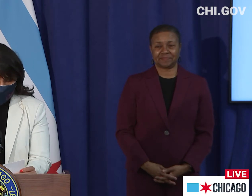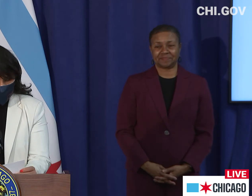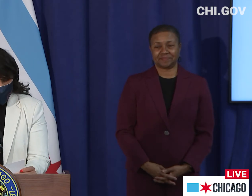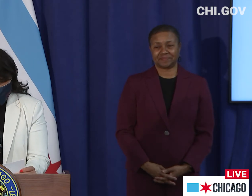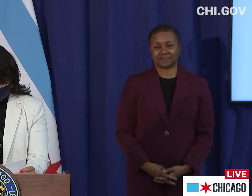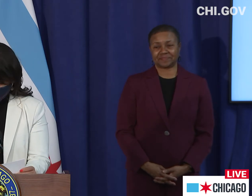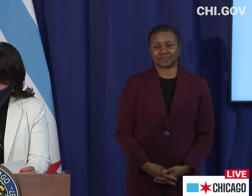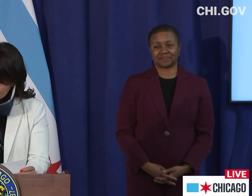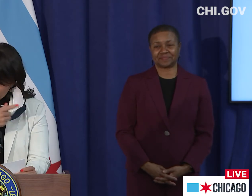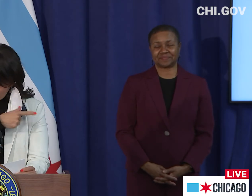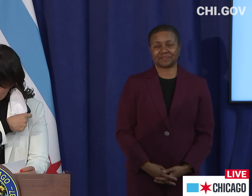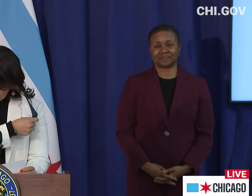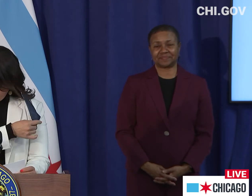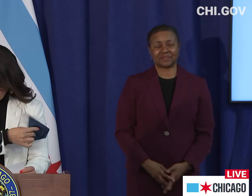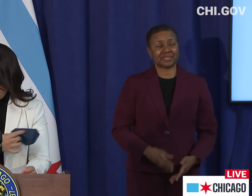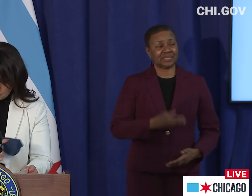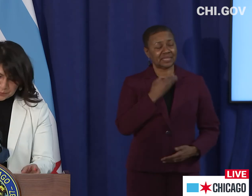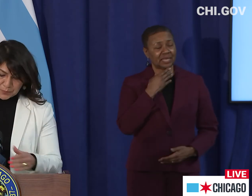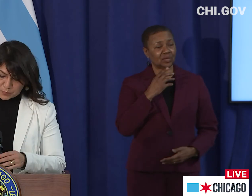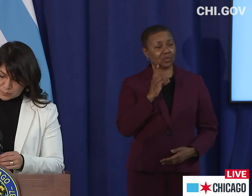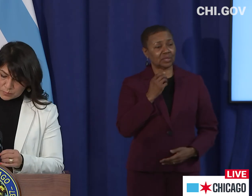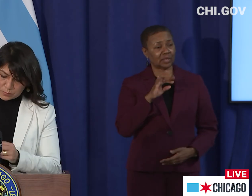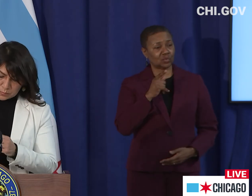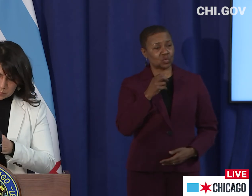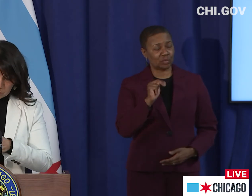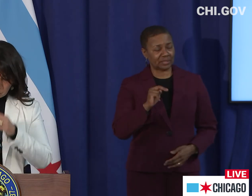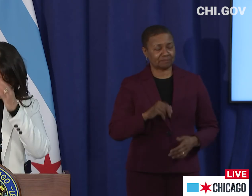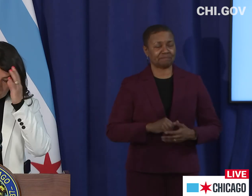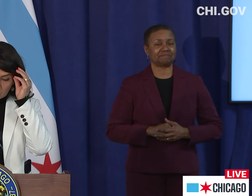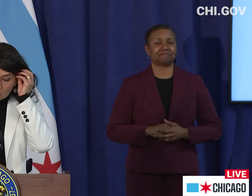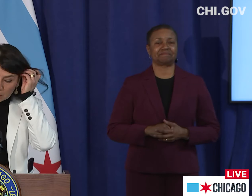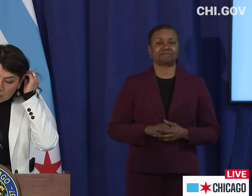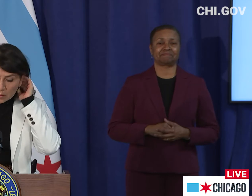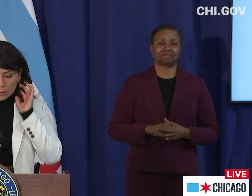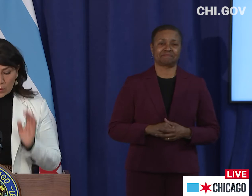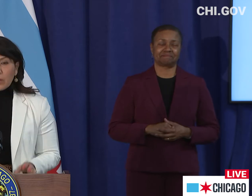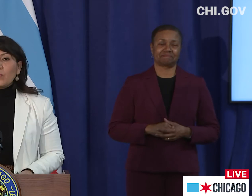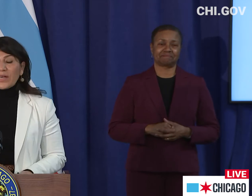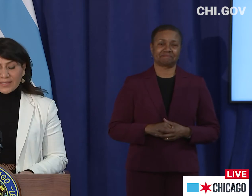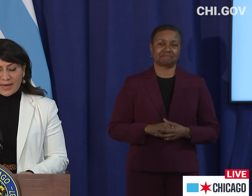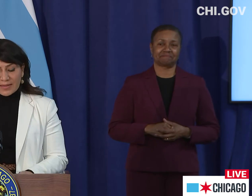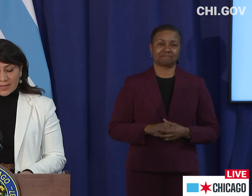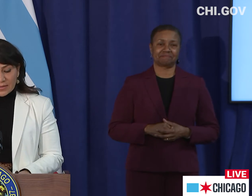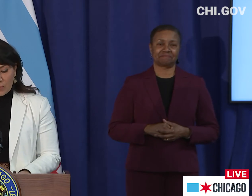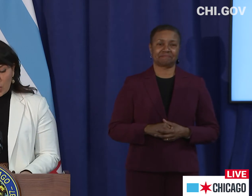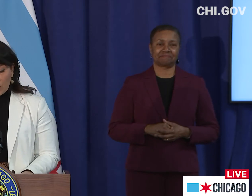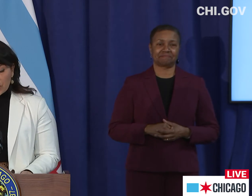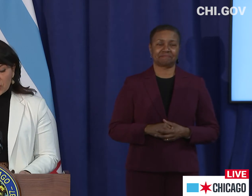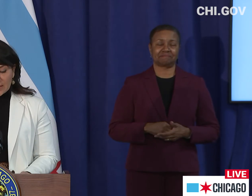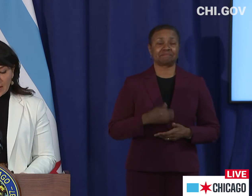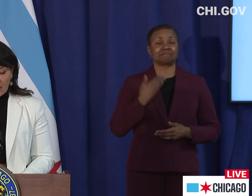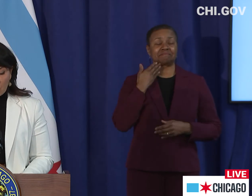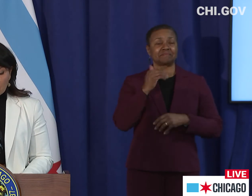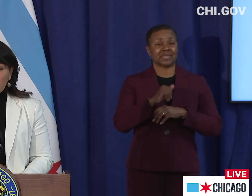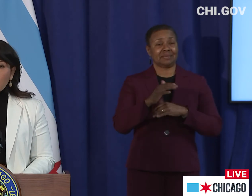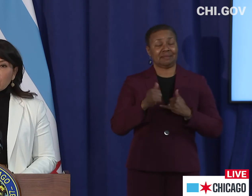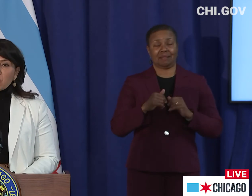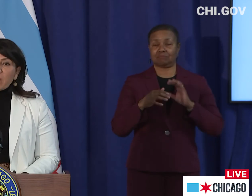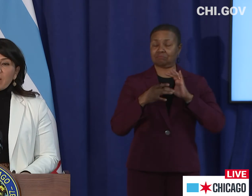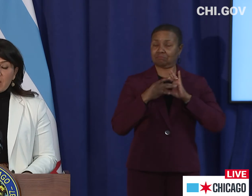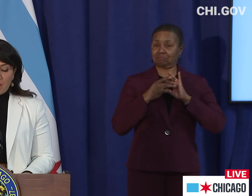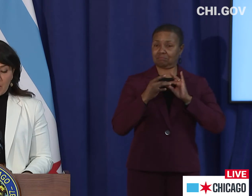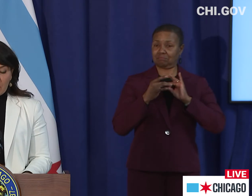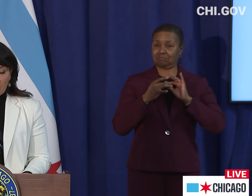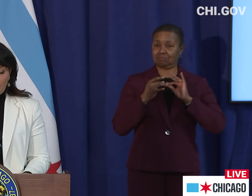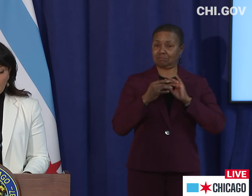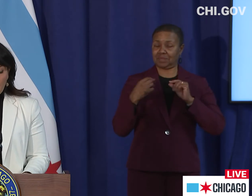Thank you, Dr. Rubin. Buenas tardes. Mi nombre es Rosa Escareno y soy la